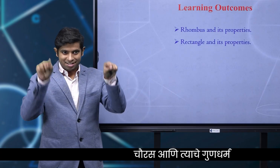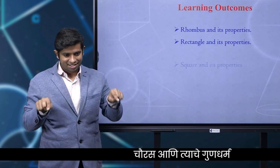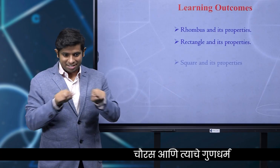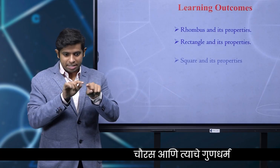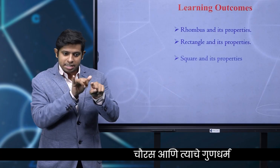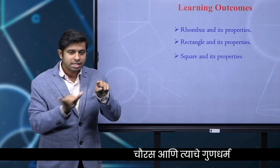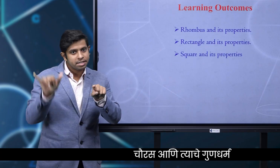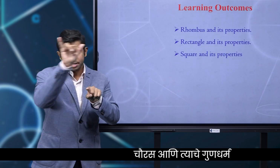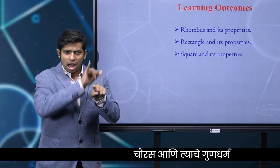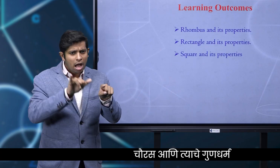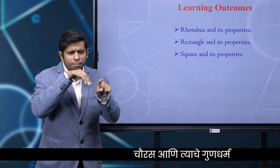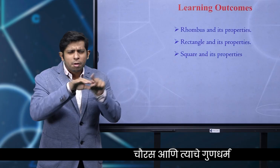चौरस आणि त्याचे गुणधर्म.